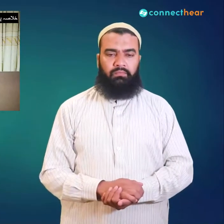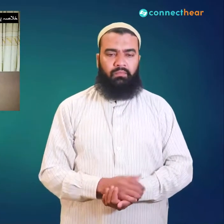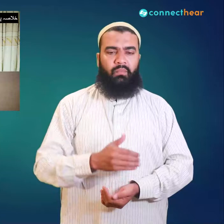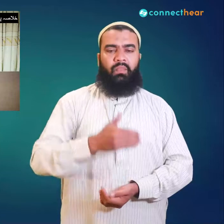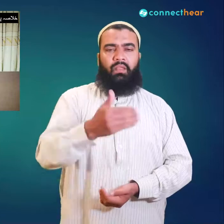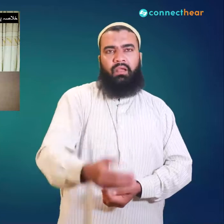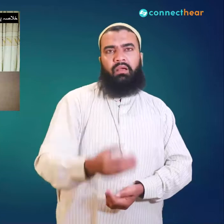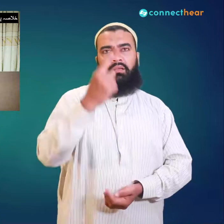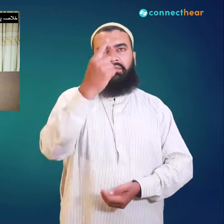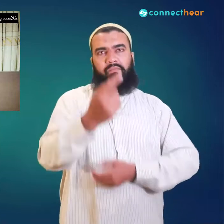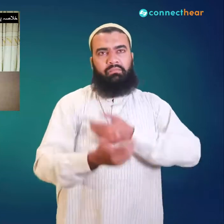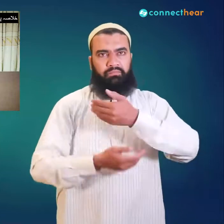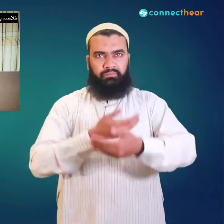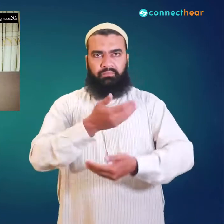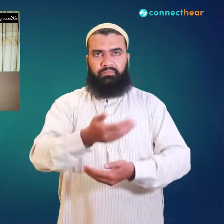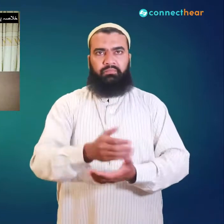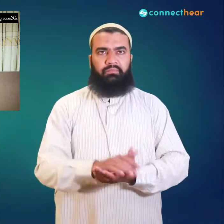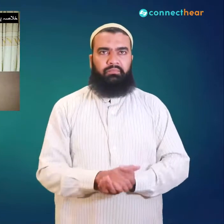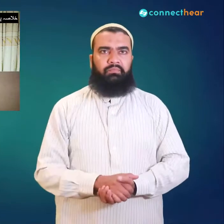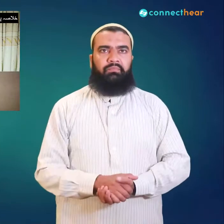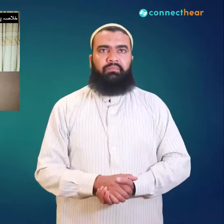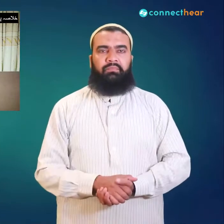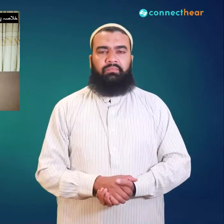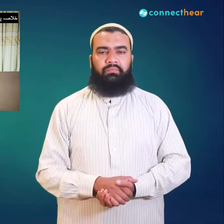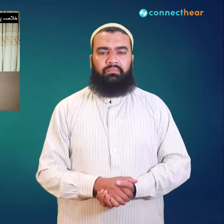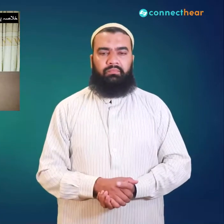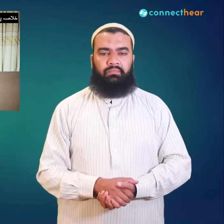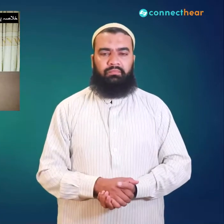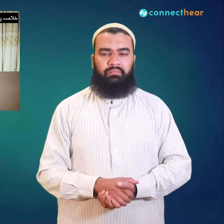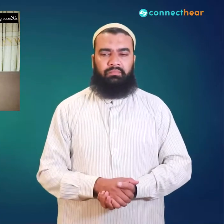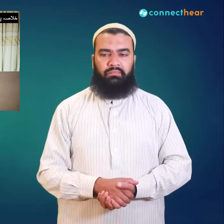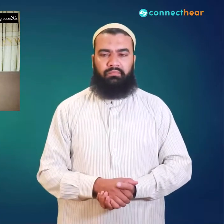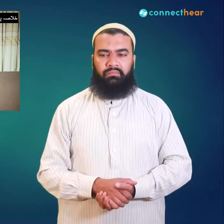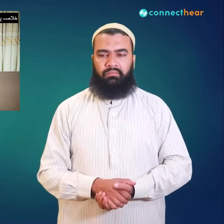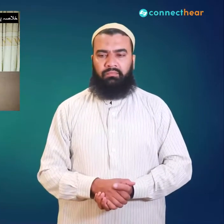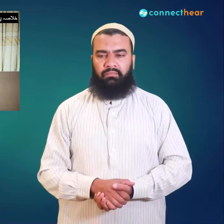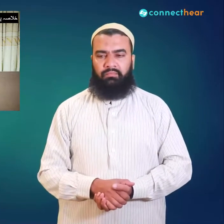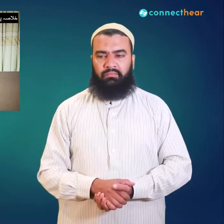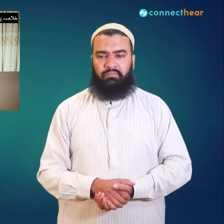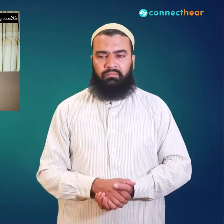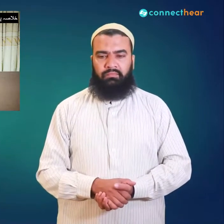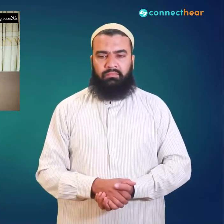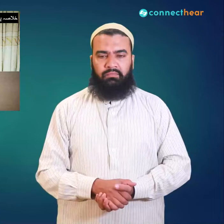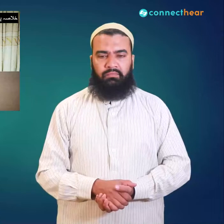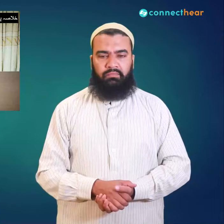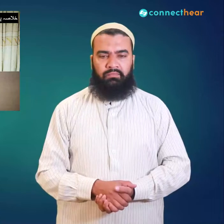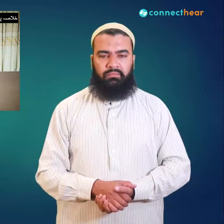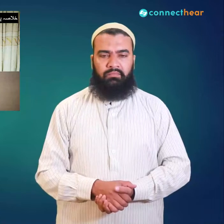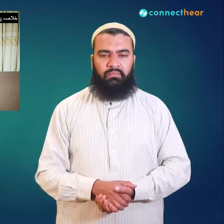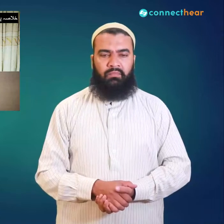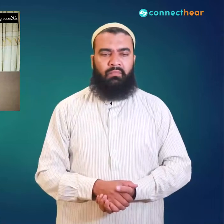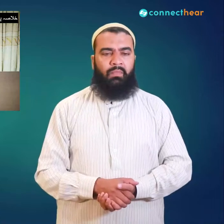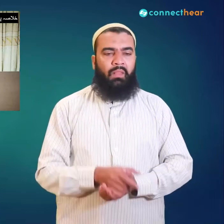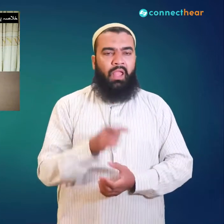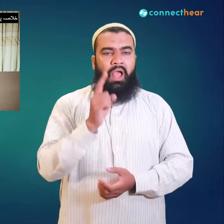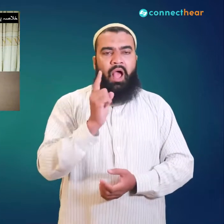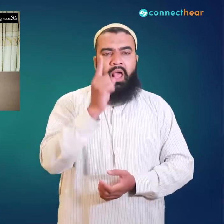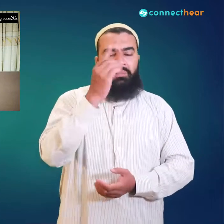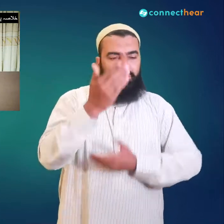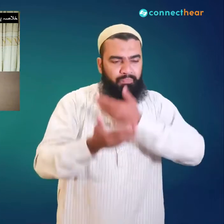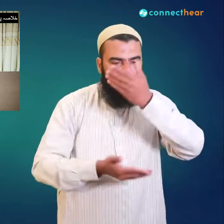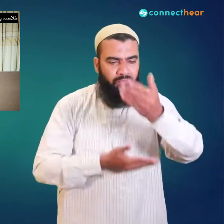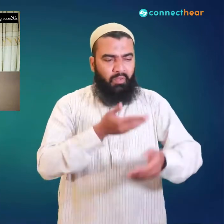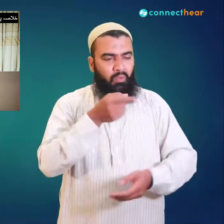رکوع نمبر 5، آیت نمبر 66۔ الآن خفف اللہ عنکم، اہل ایمان کو فرمایا